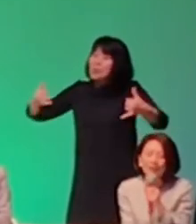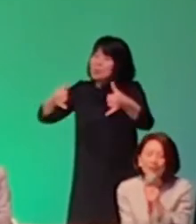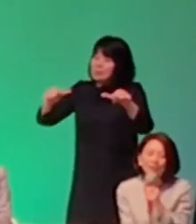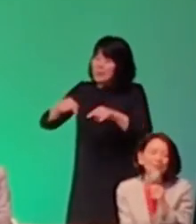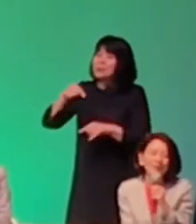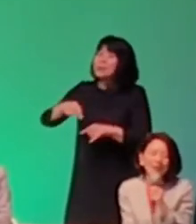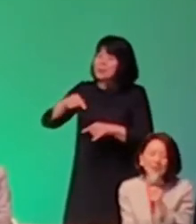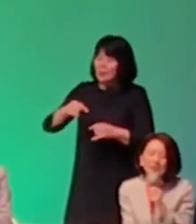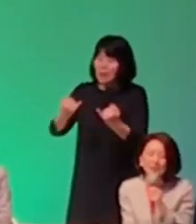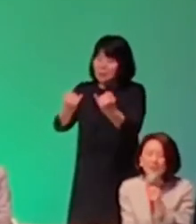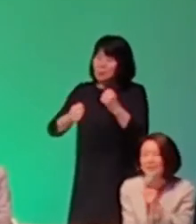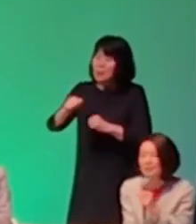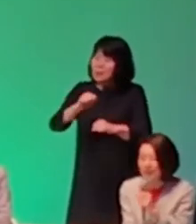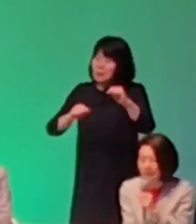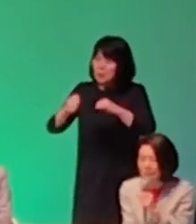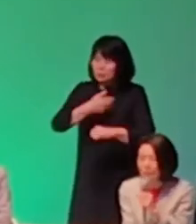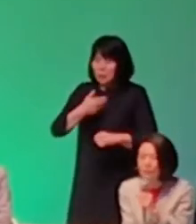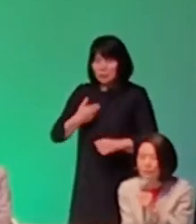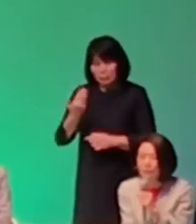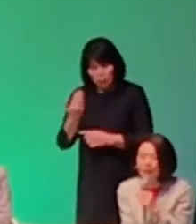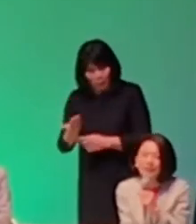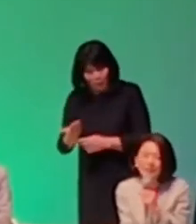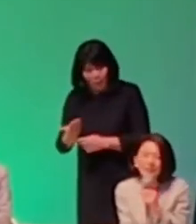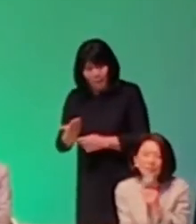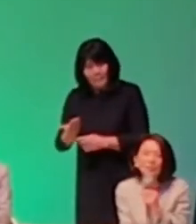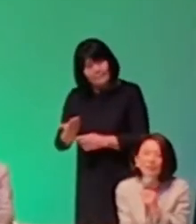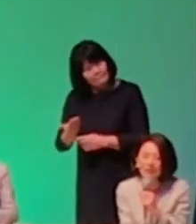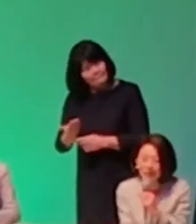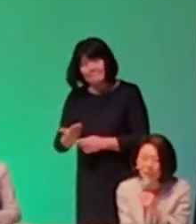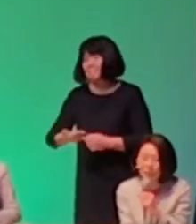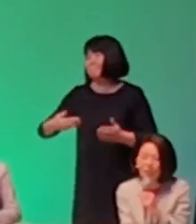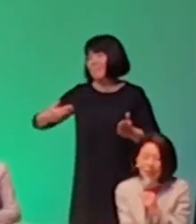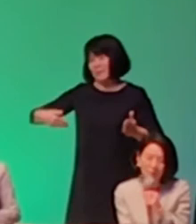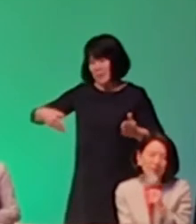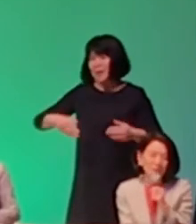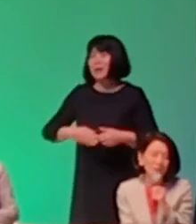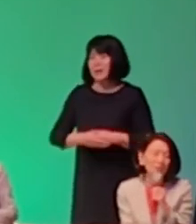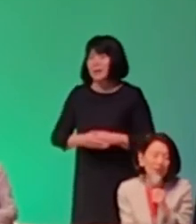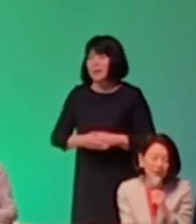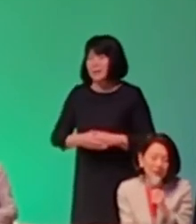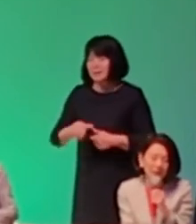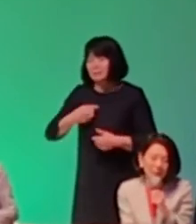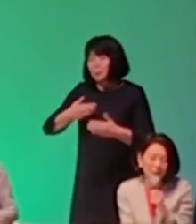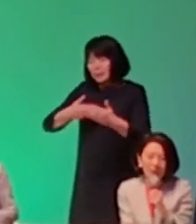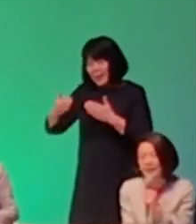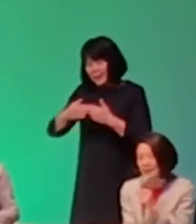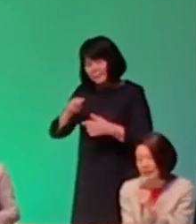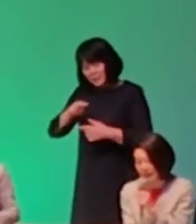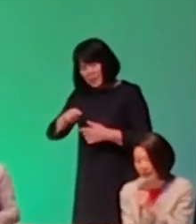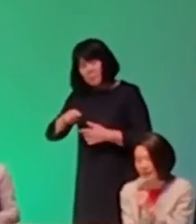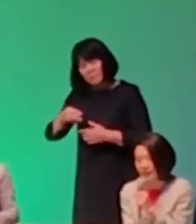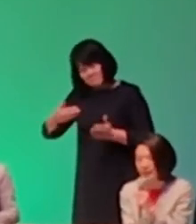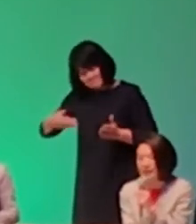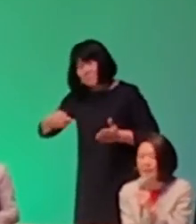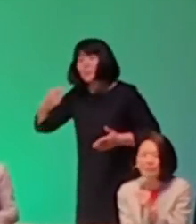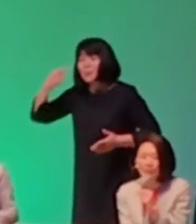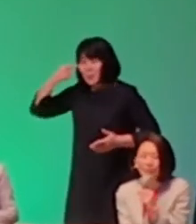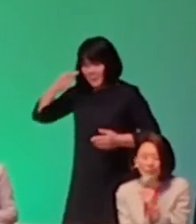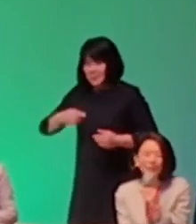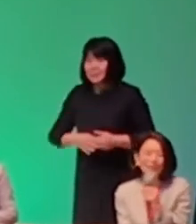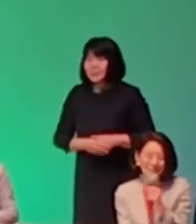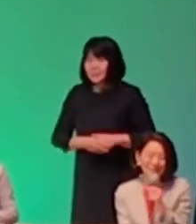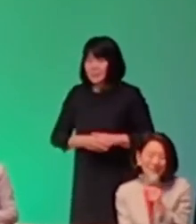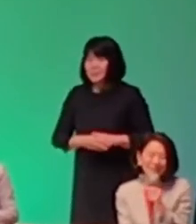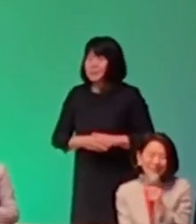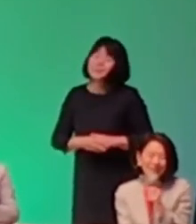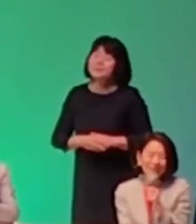においては女性が活躍できているかというと、やはり決してそうではないと今自分の経験からも考えられるな